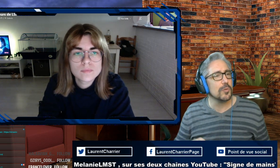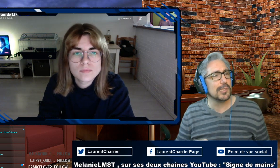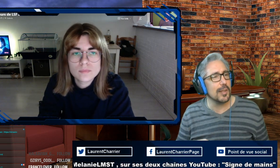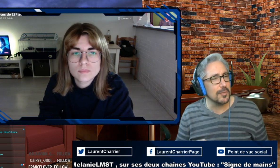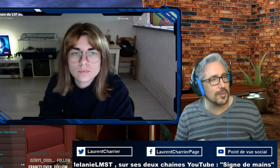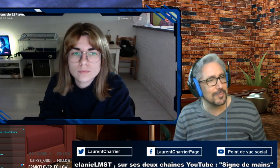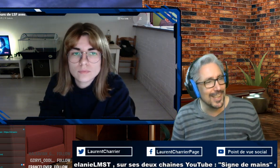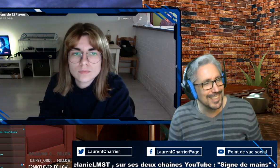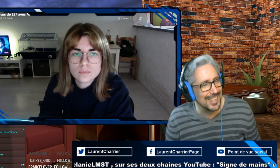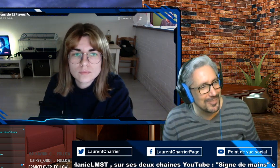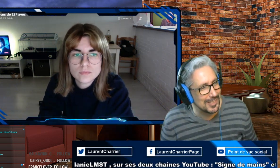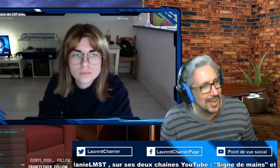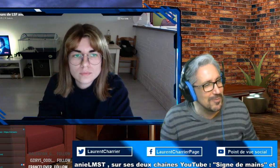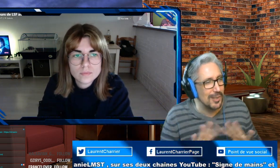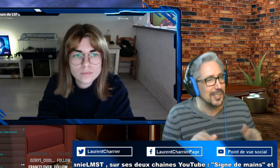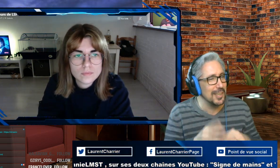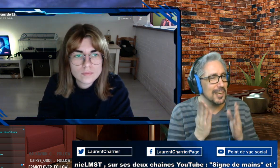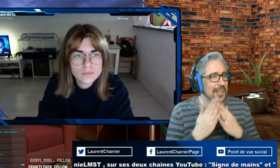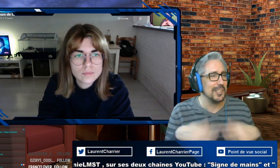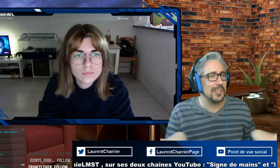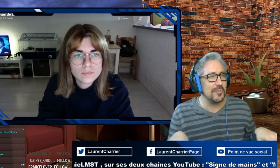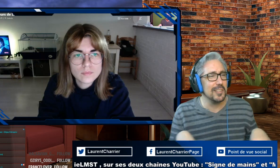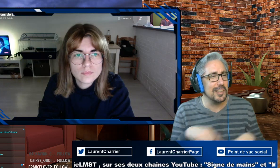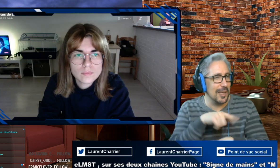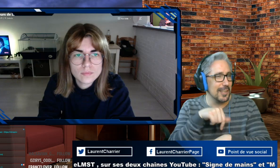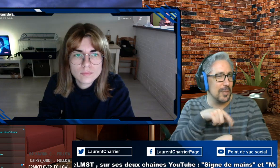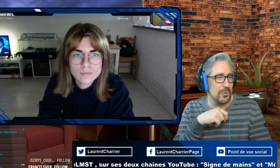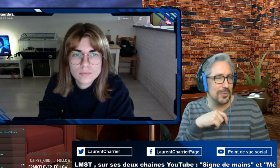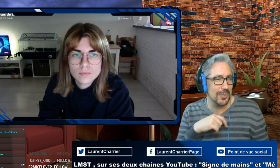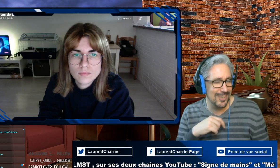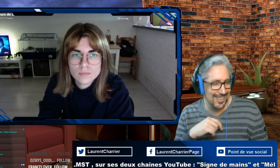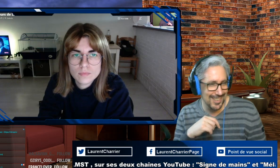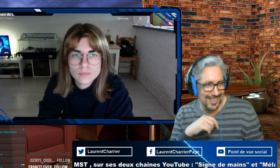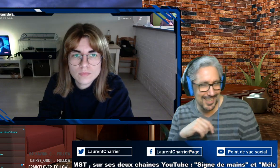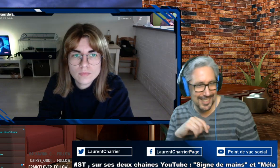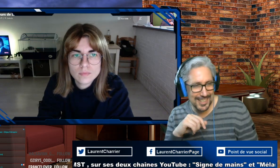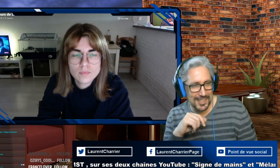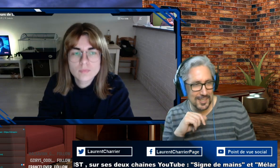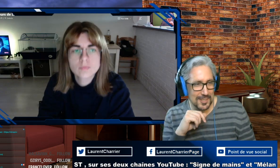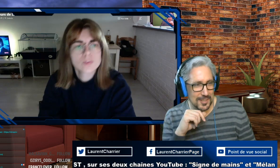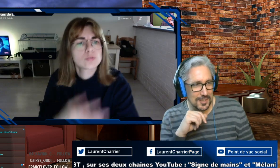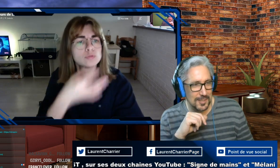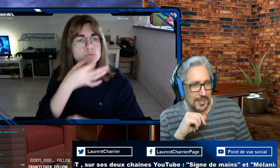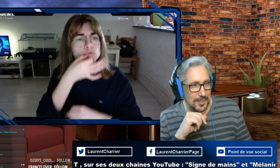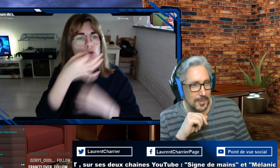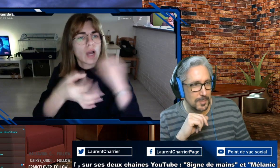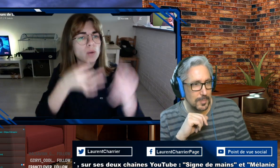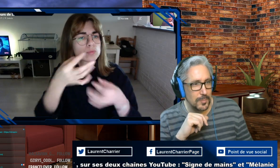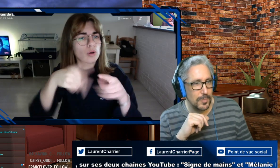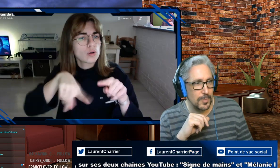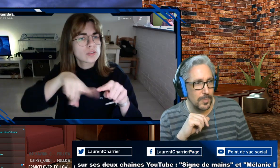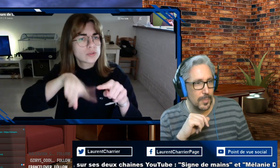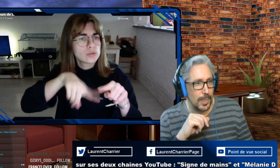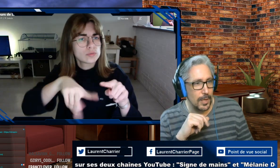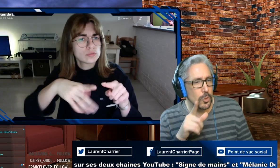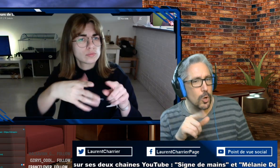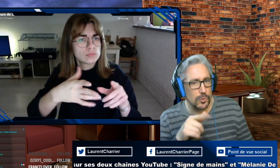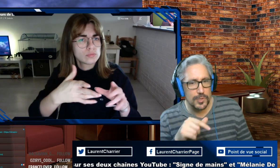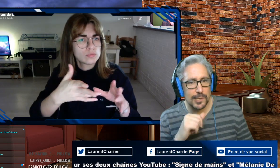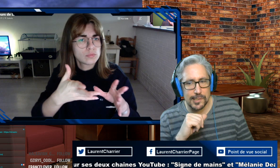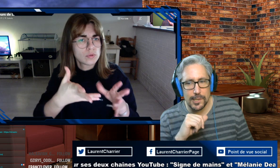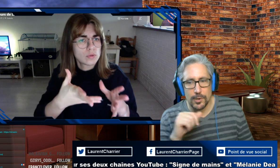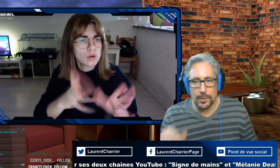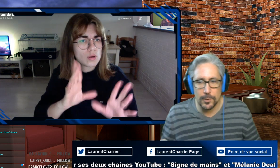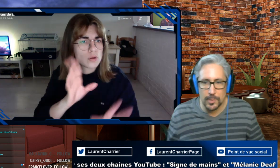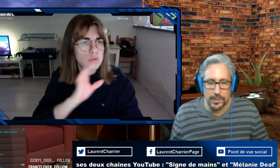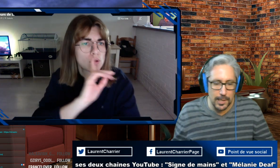encore des nouveaux élèves? Des nouveaux élèves, voir c'est fini, t'as plus le temps. Oui, je raconte encore des choses. Non, je